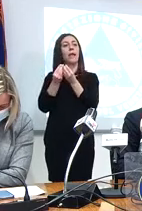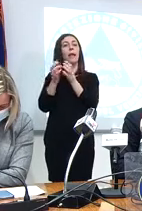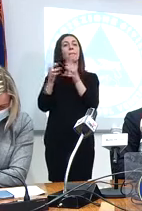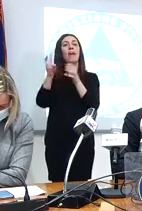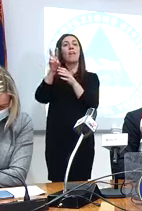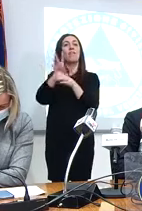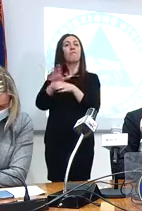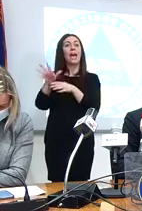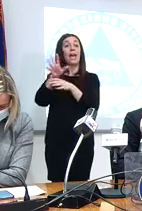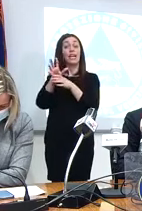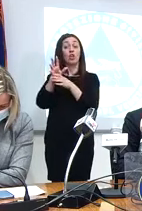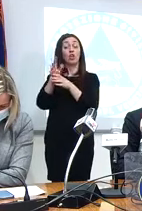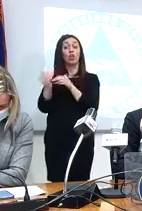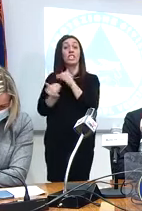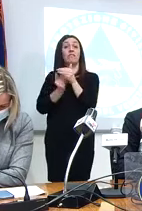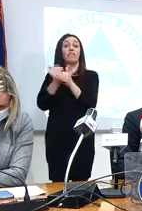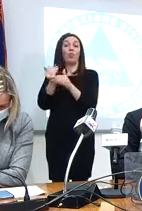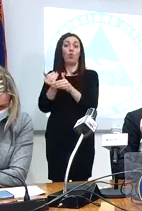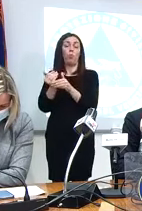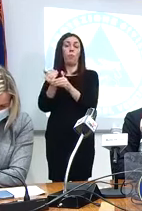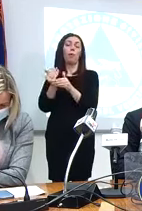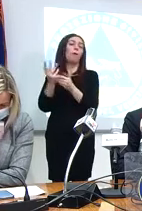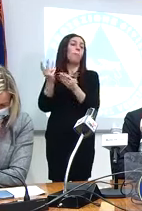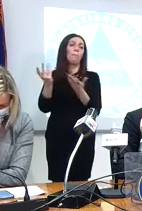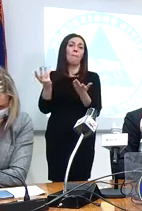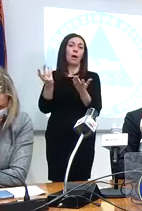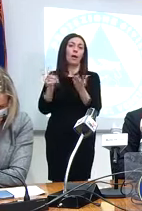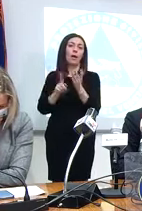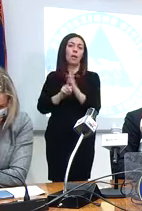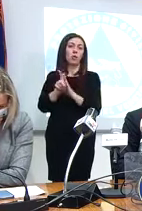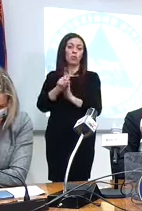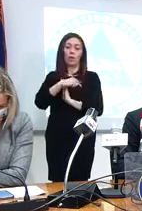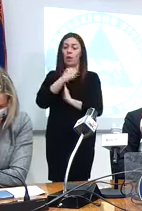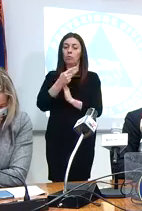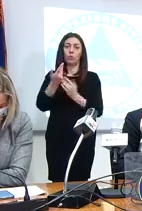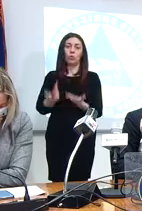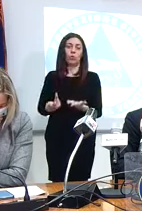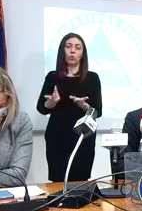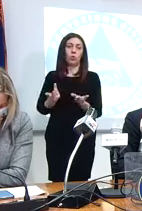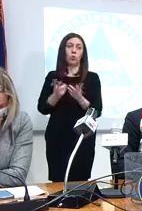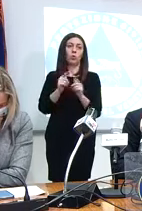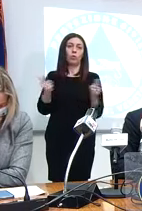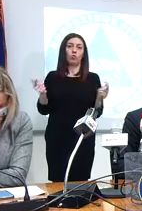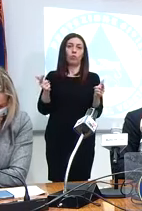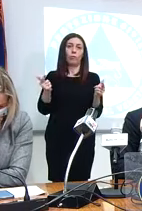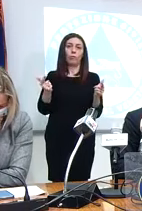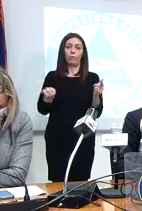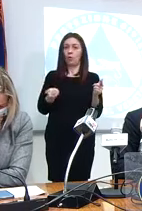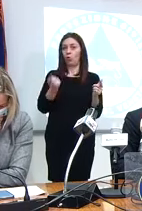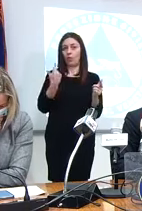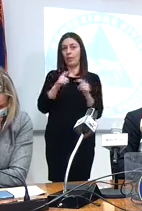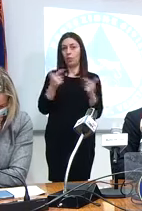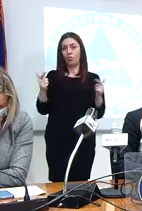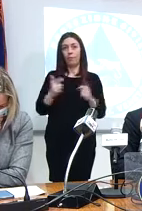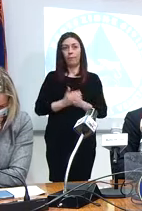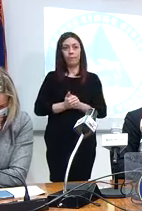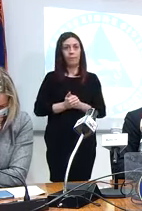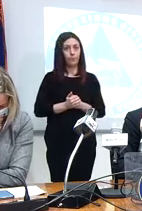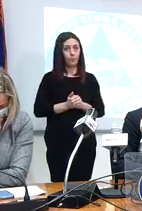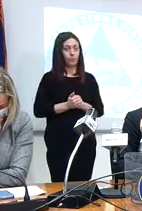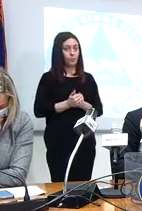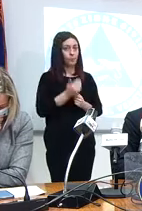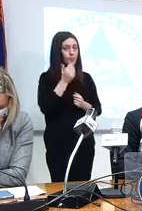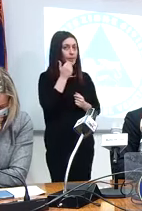realtà più piccole interessate a produrre. Però non c'è nulla di fatto in questo momento. Ok,